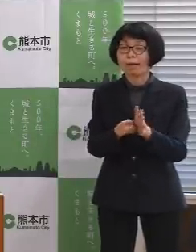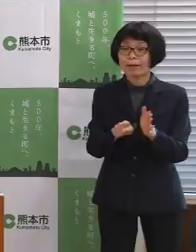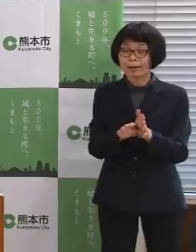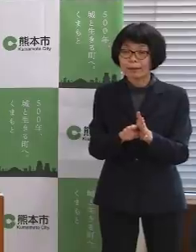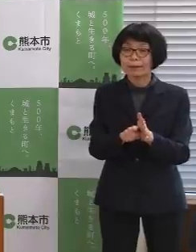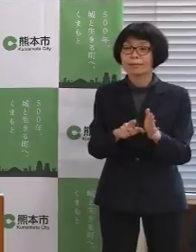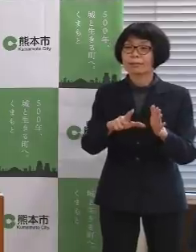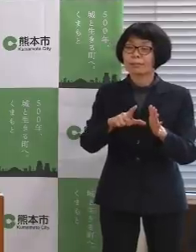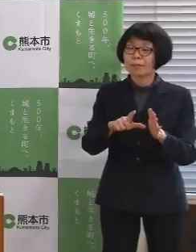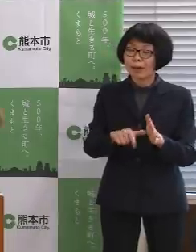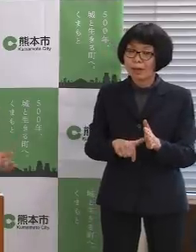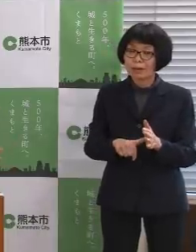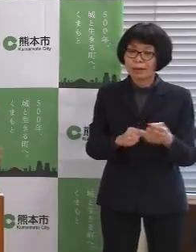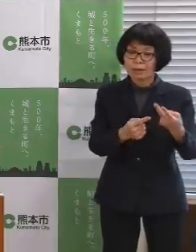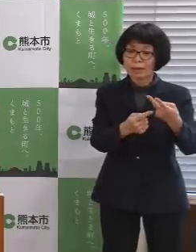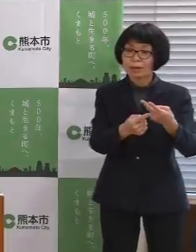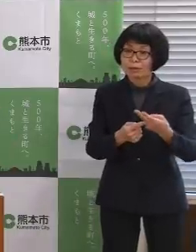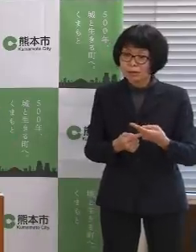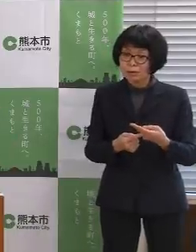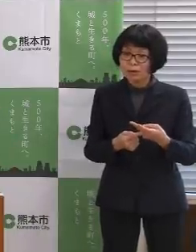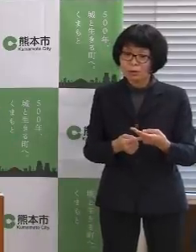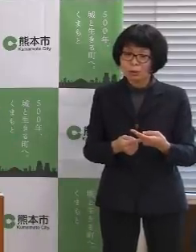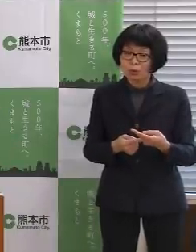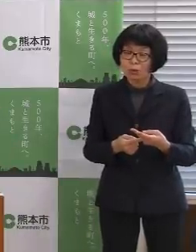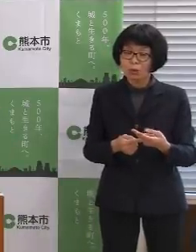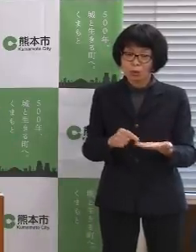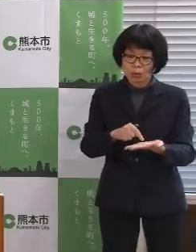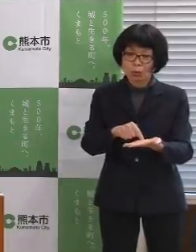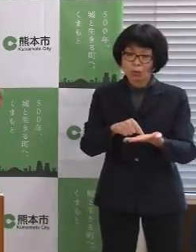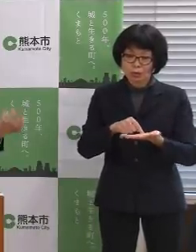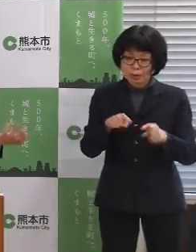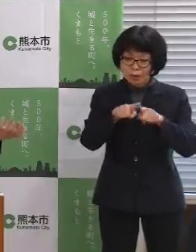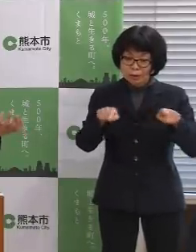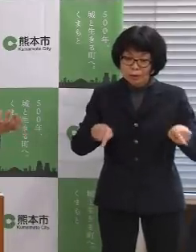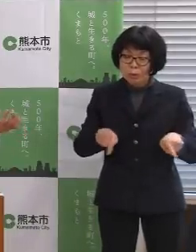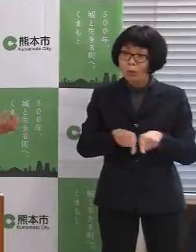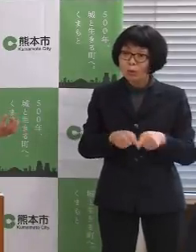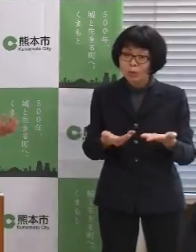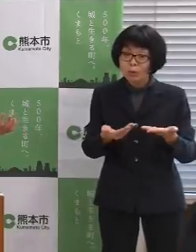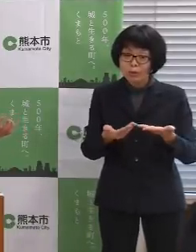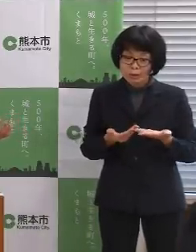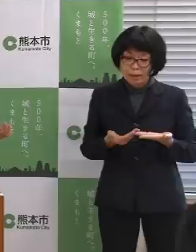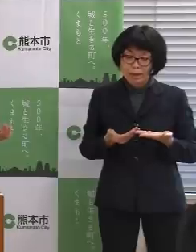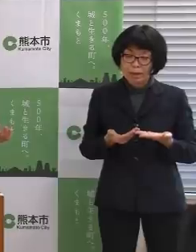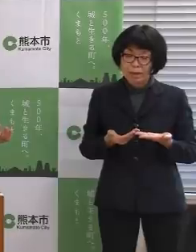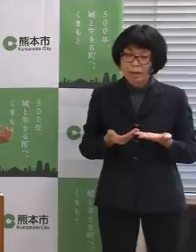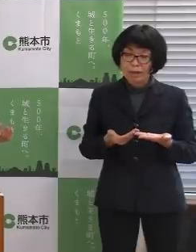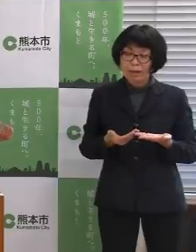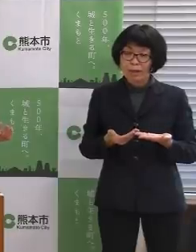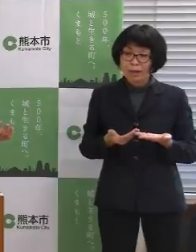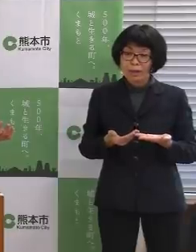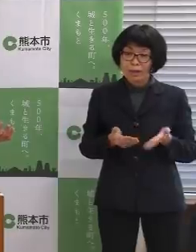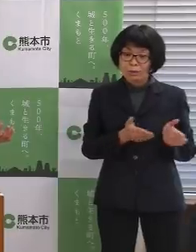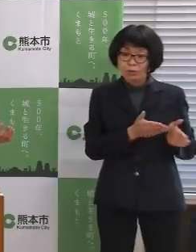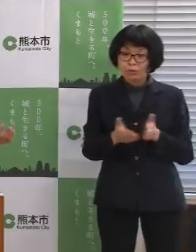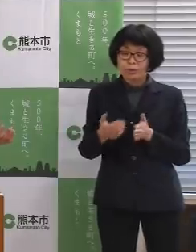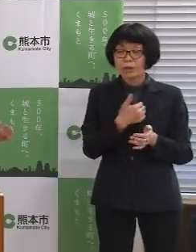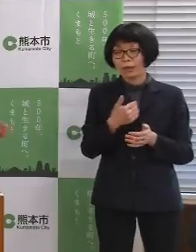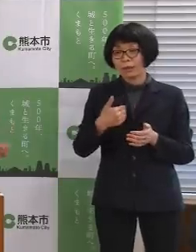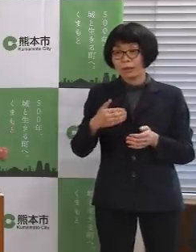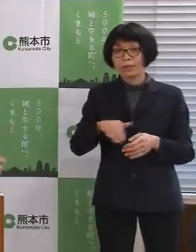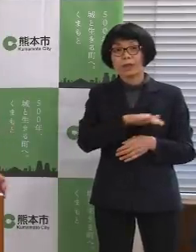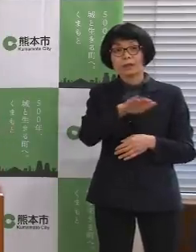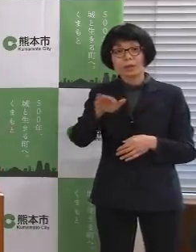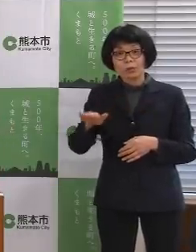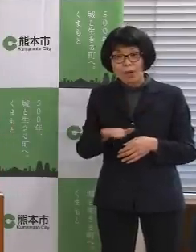の申請書が届いて、すぐ手続きが整った方は5月の